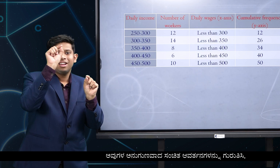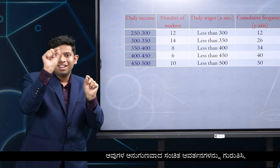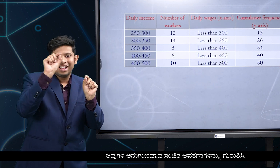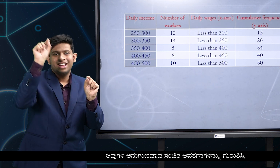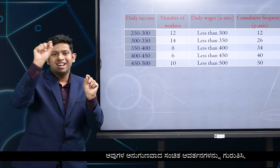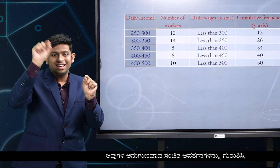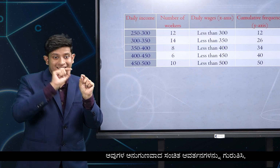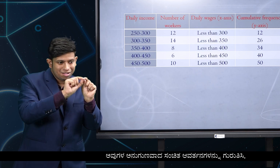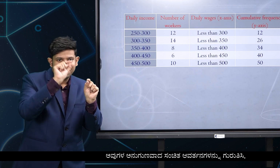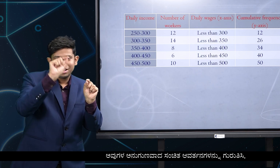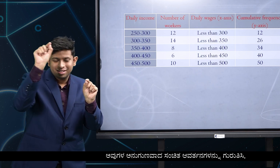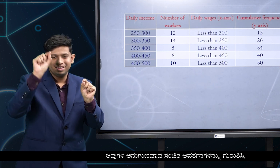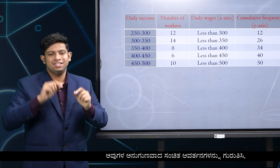ಸಂಚಿತ ಆವರ್ತನಗಳನ್ನು ಗುರುತಿಸಿ.